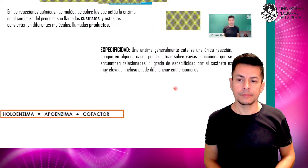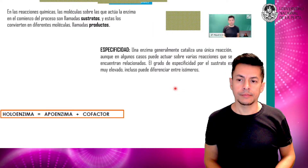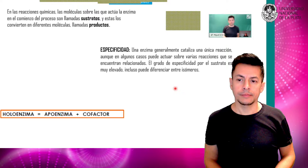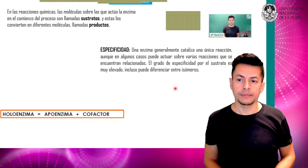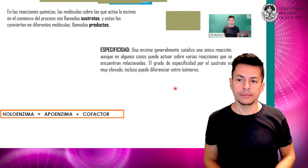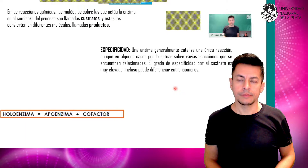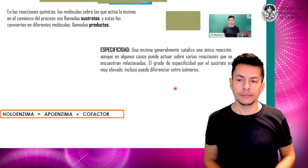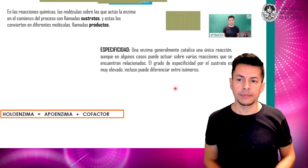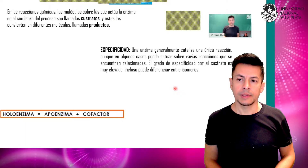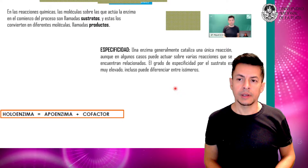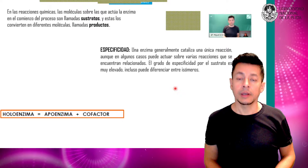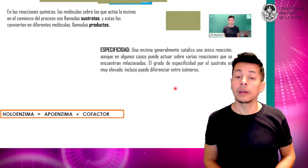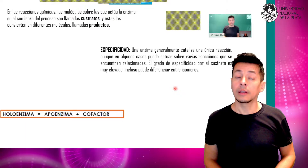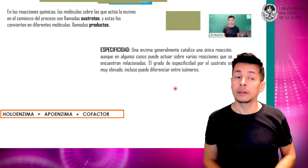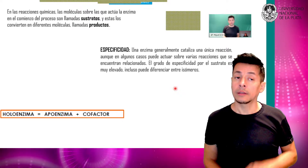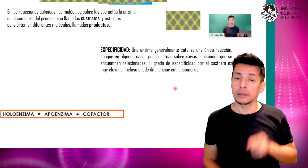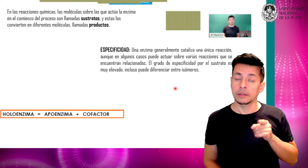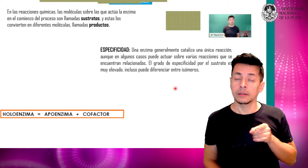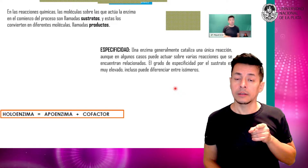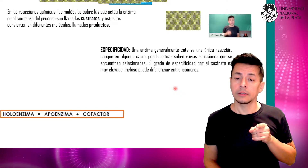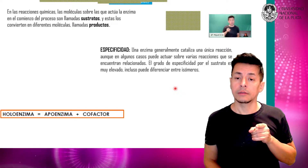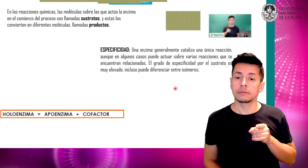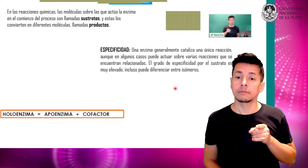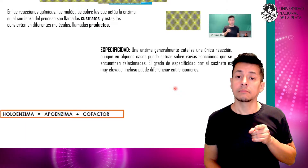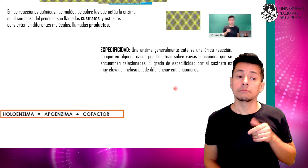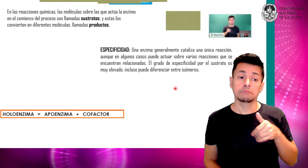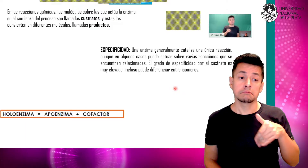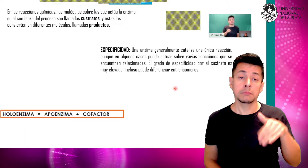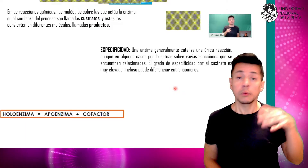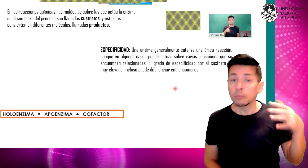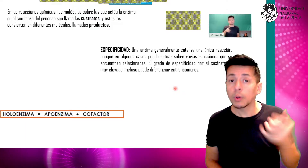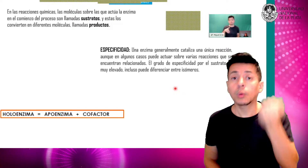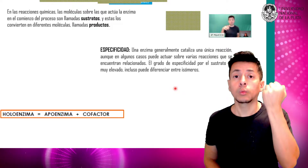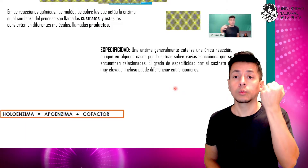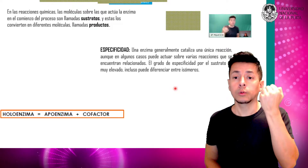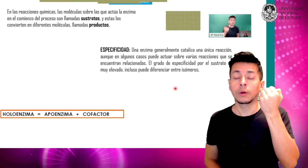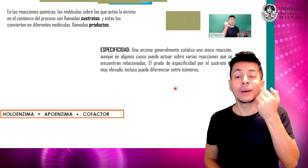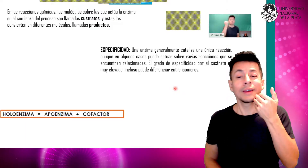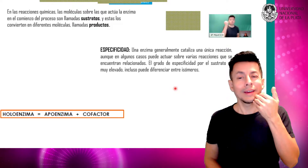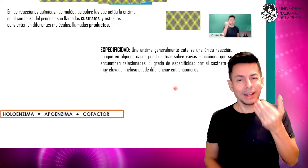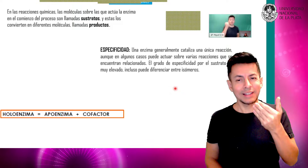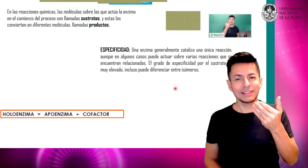Y se convierten en los productos de reacción gracias a la acción de la enzima.